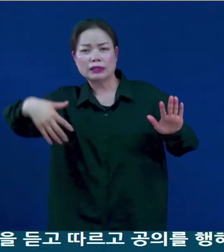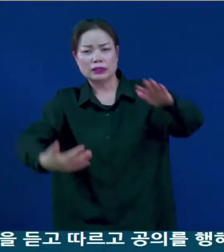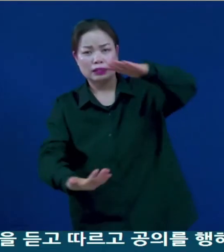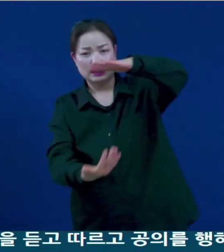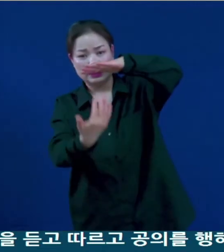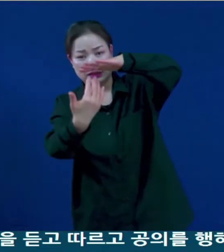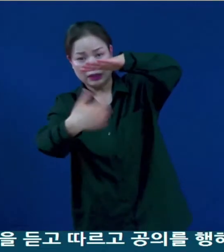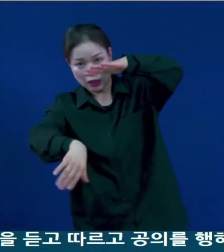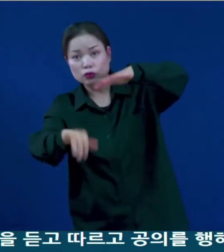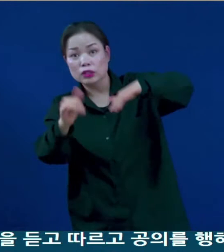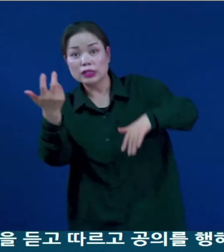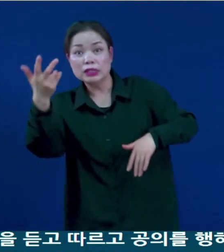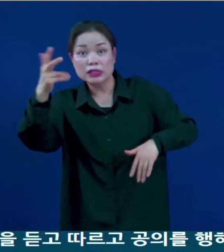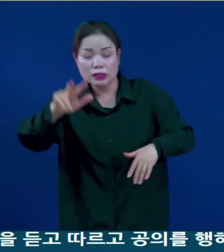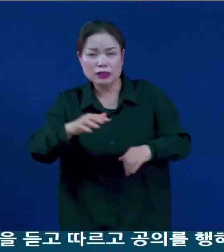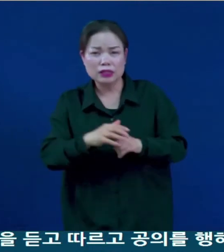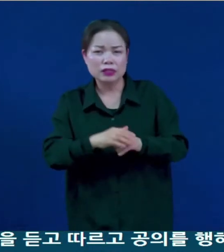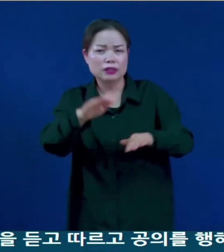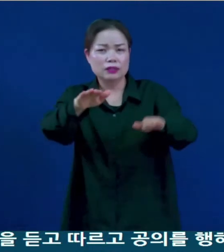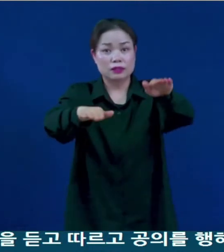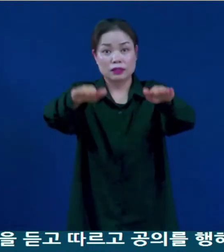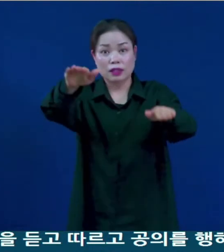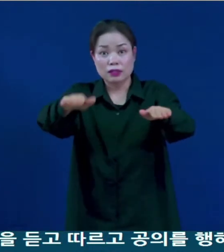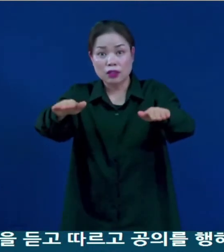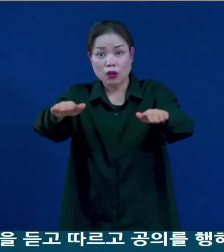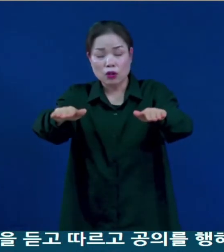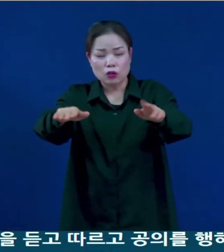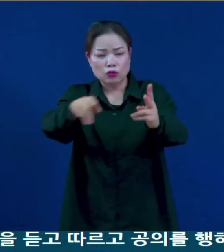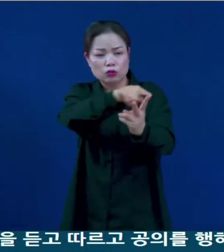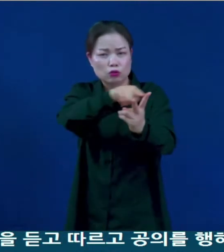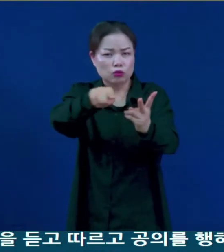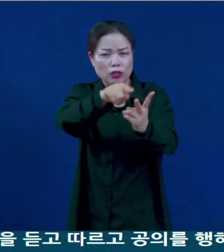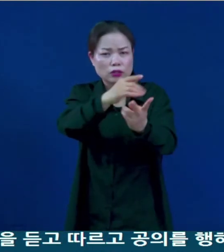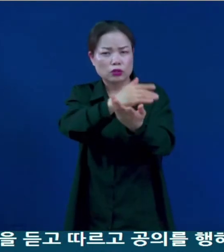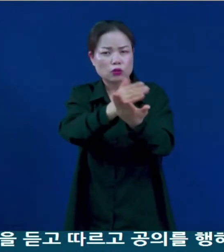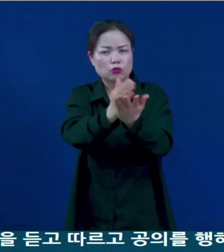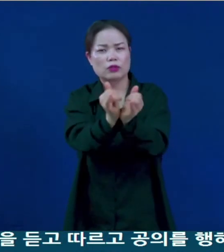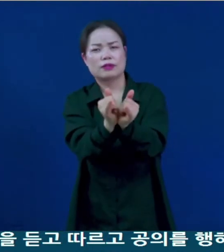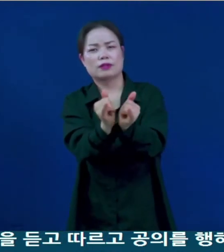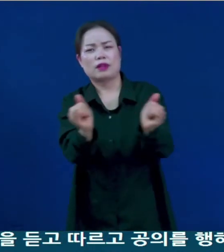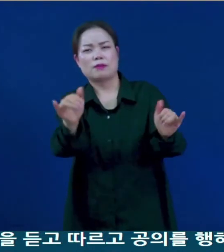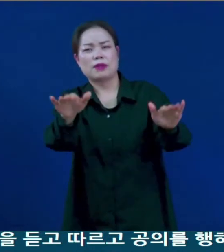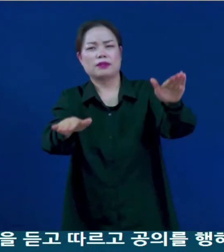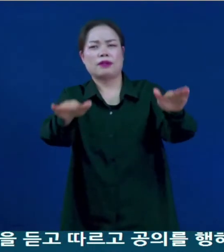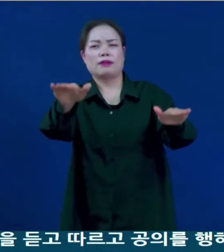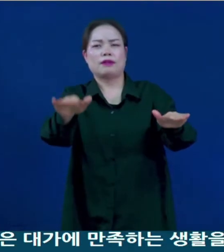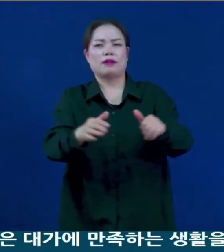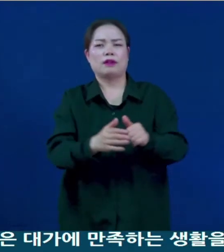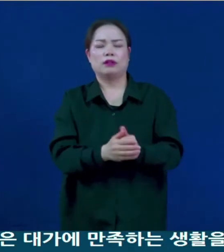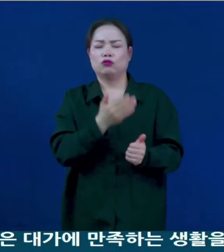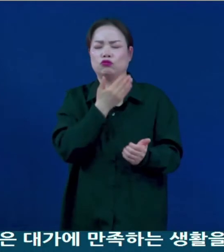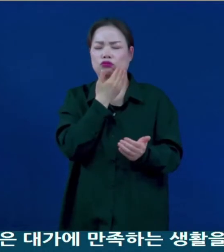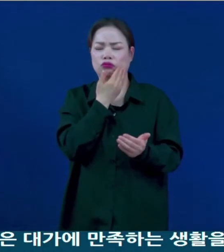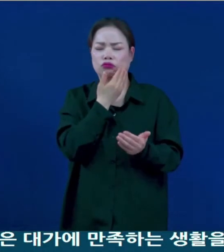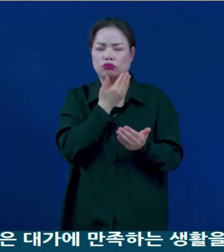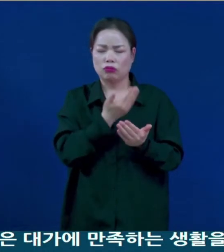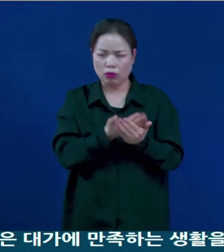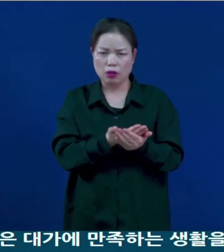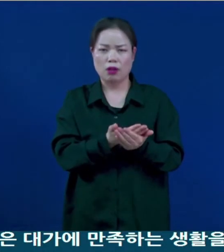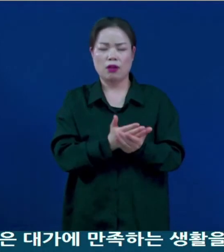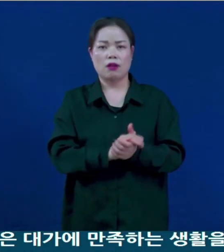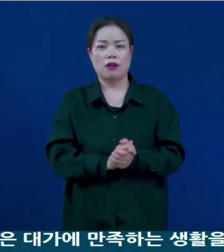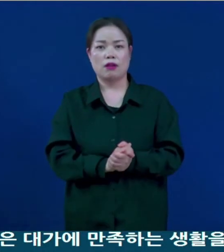않은 부분도 있지만 이 차이가, 이 두 가지 종류의 사람들의 차이가 중요합니다.